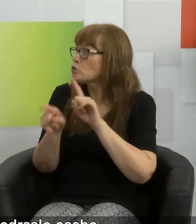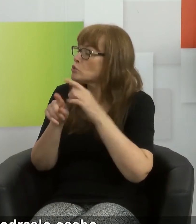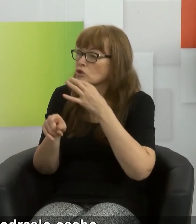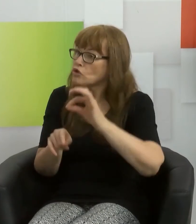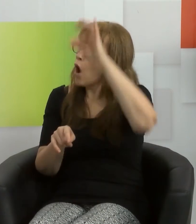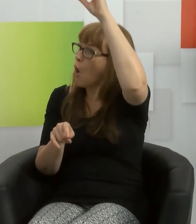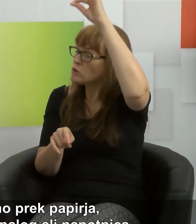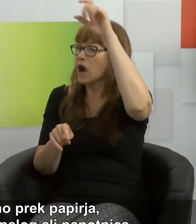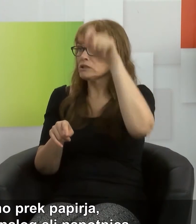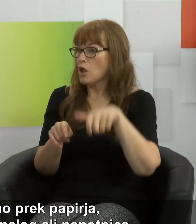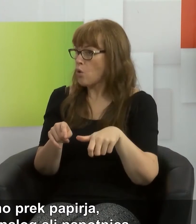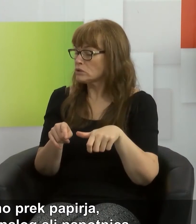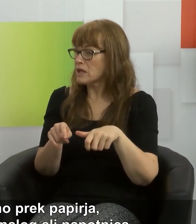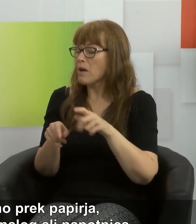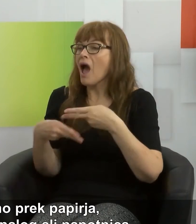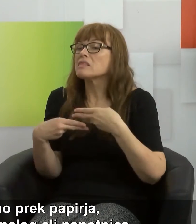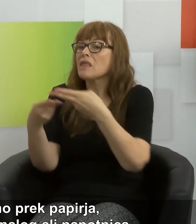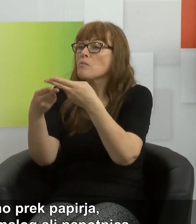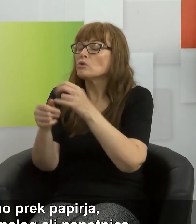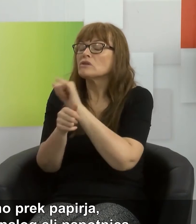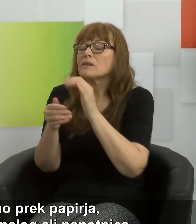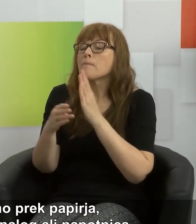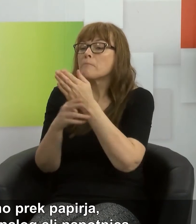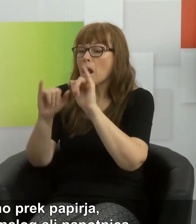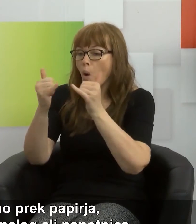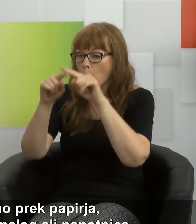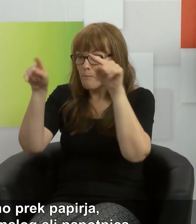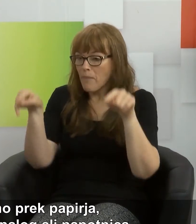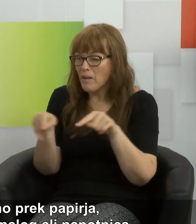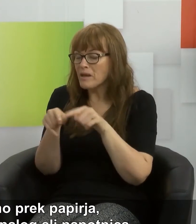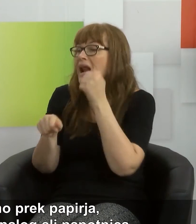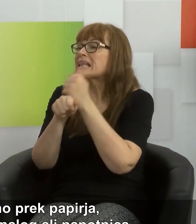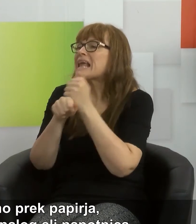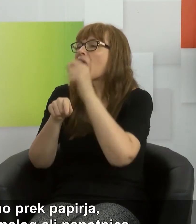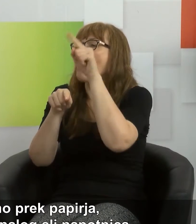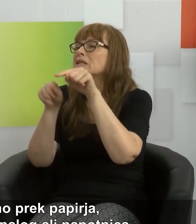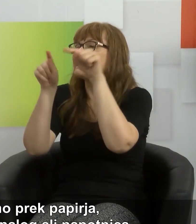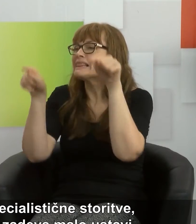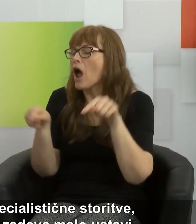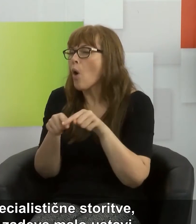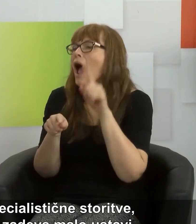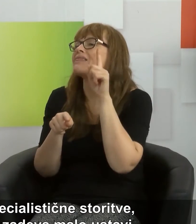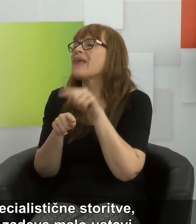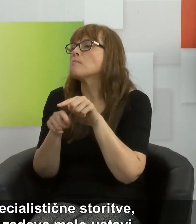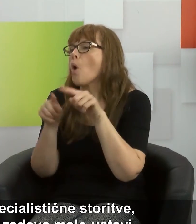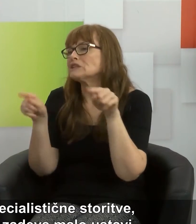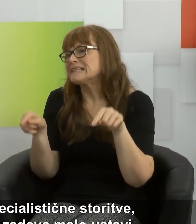odraslo osebo. Napotitev je vedno preko papirja, ki se mu reče delovni nalog ali napotnica, če gre